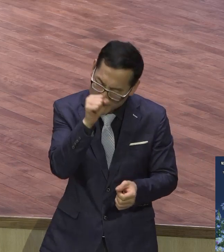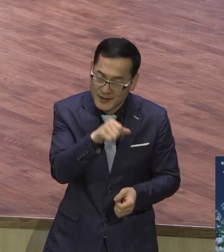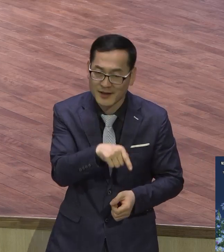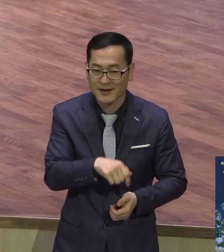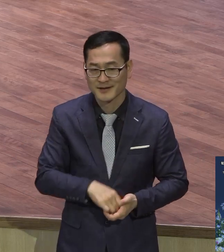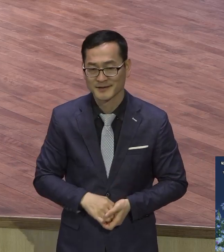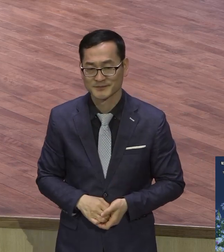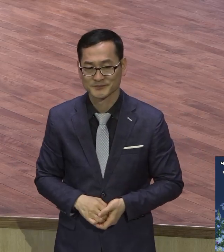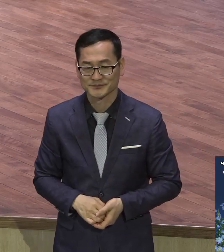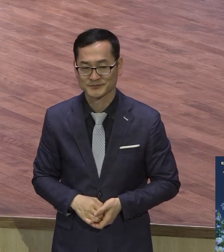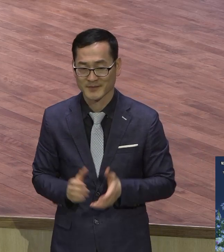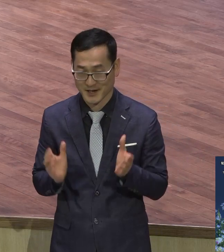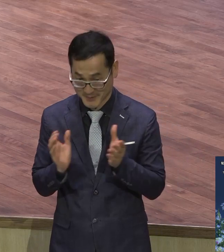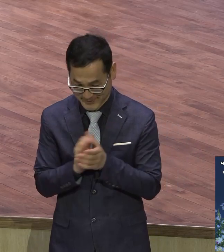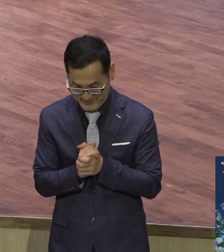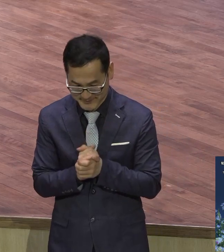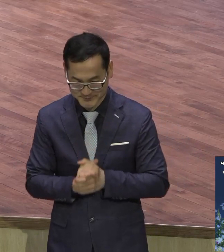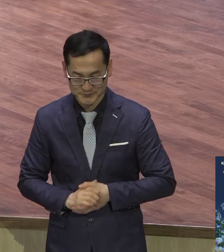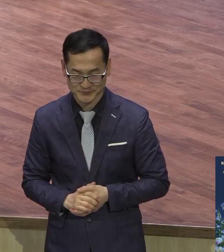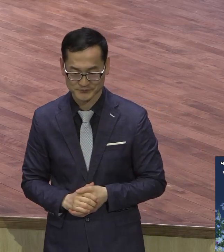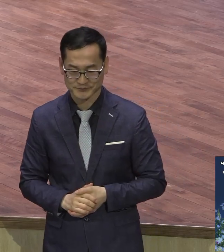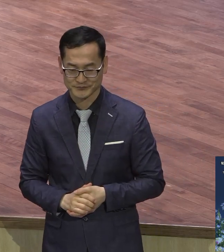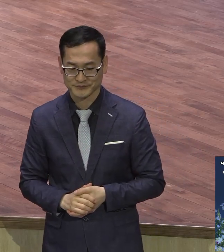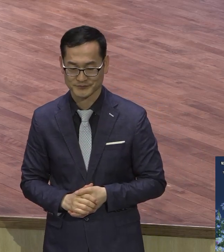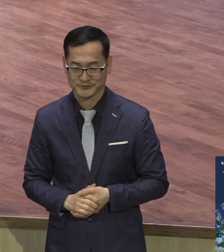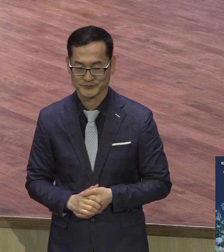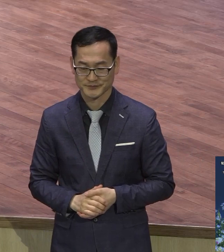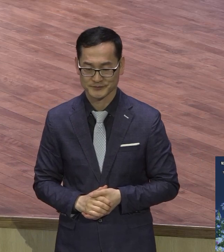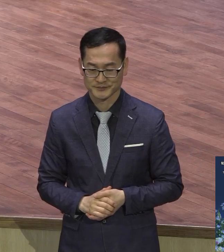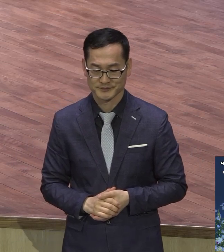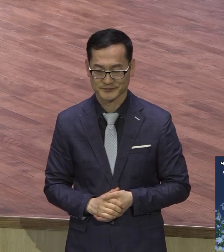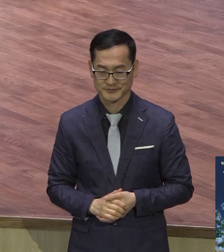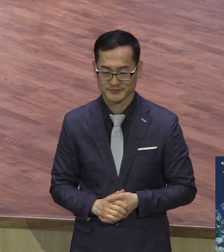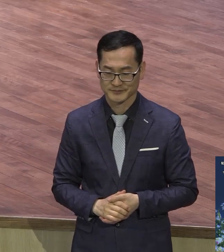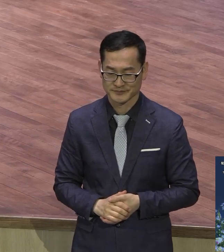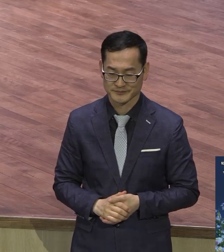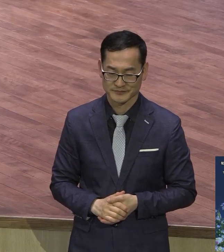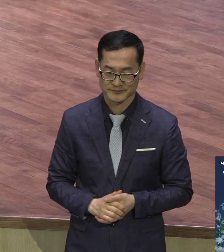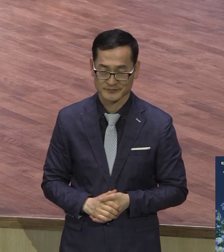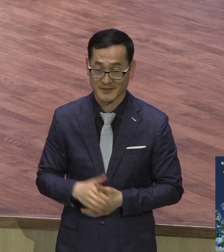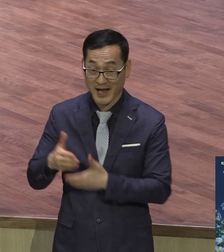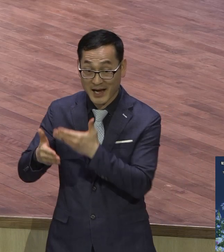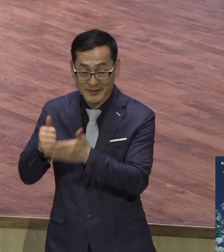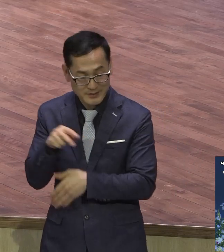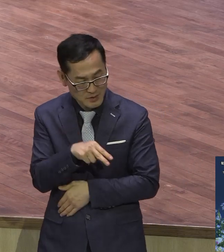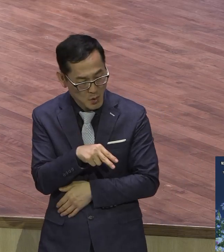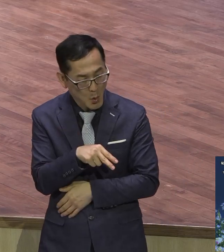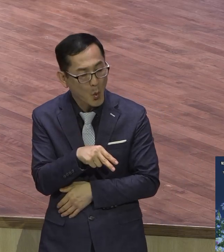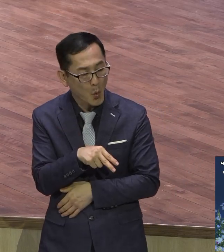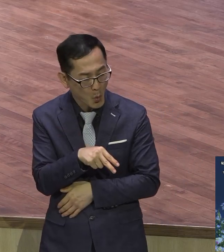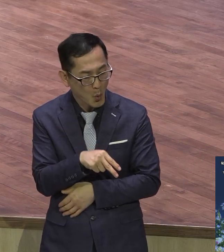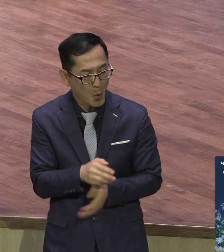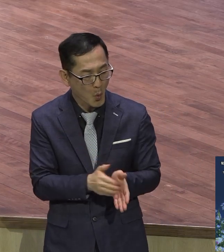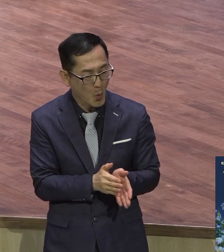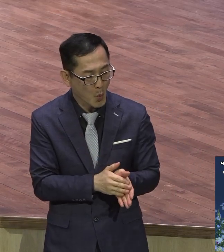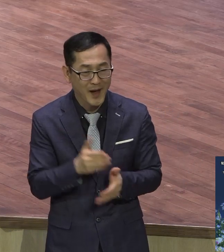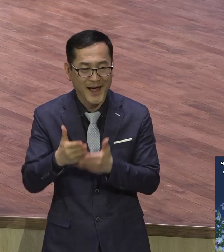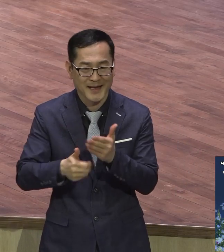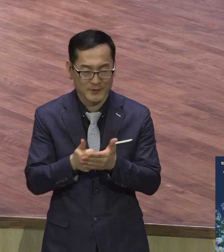아멘. 그래야 그러실 것 같아요. 하나님을 쓰시지요. 부모